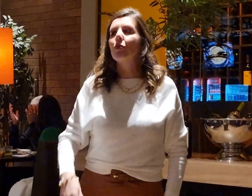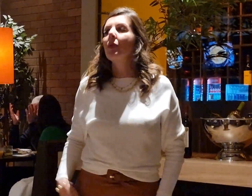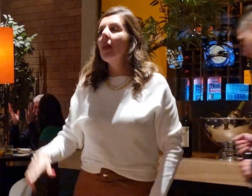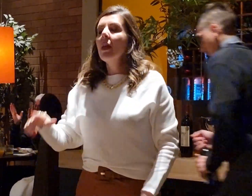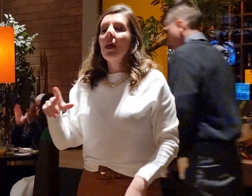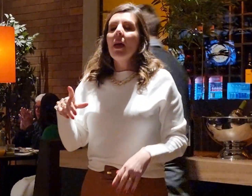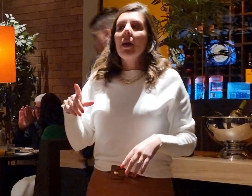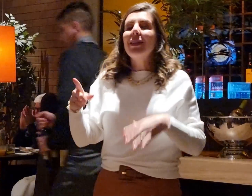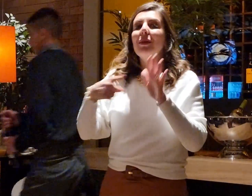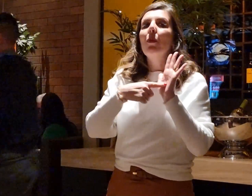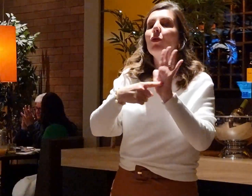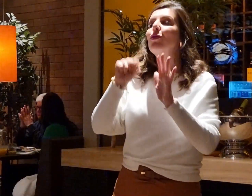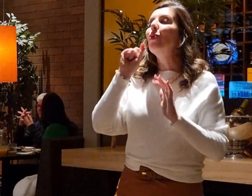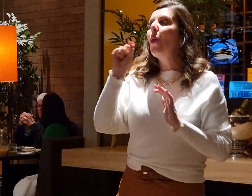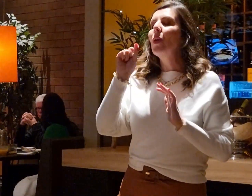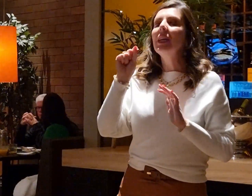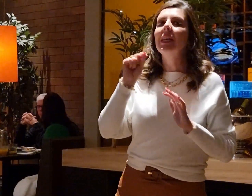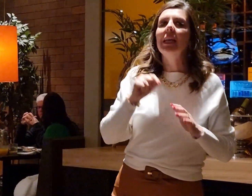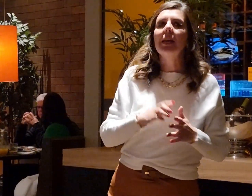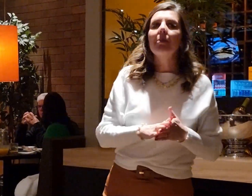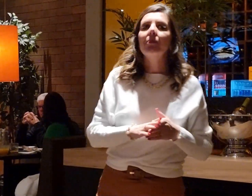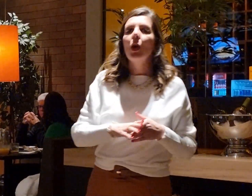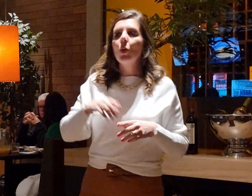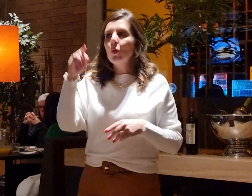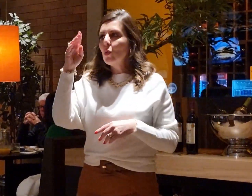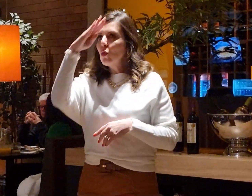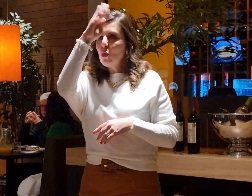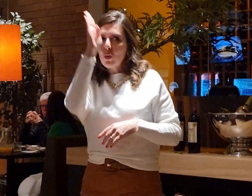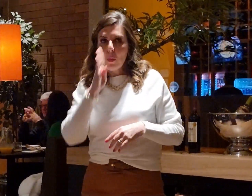Obrigado. Carinho, obrigado pelo carinho de Deus.